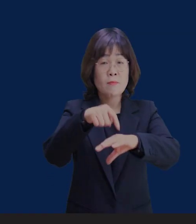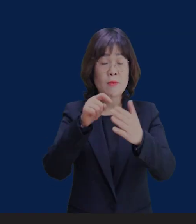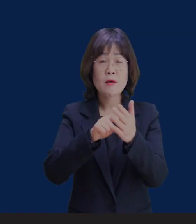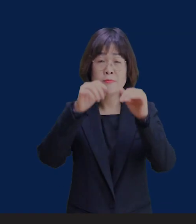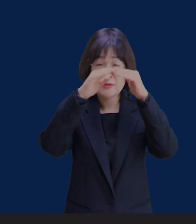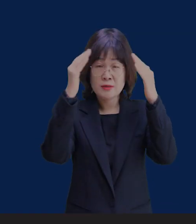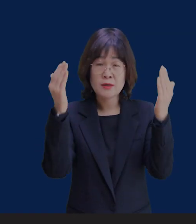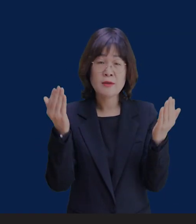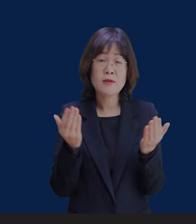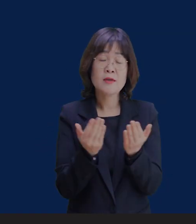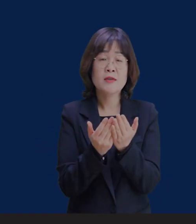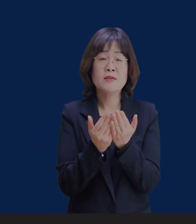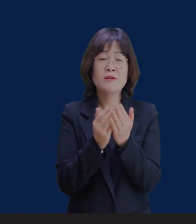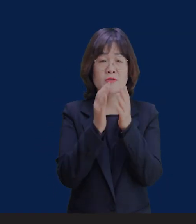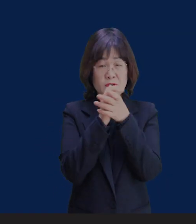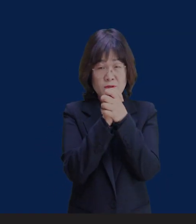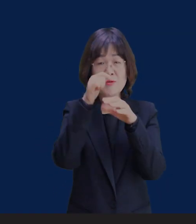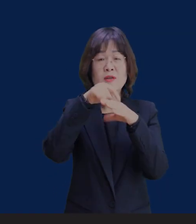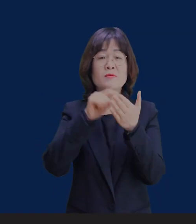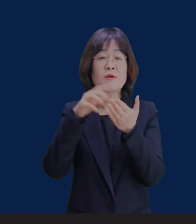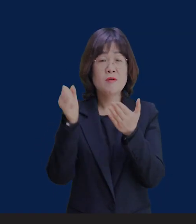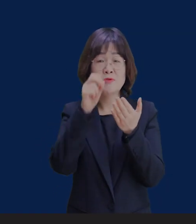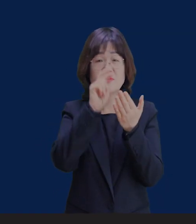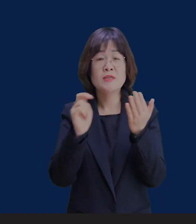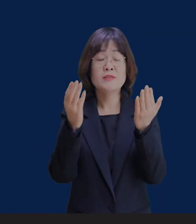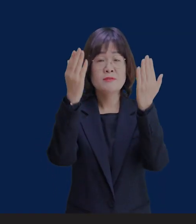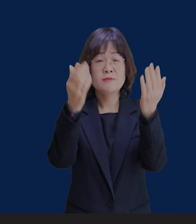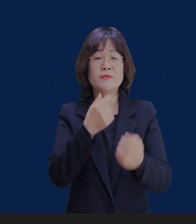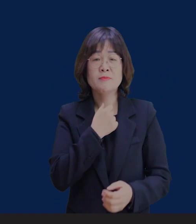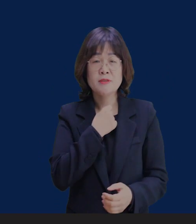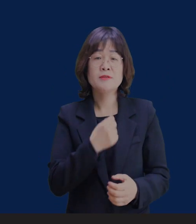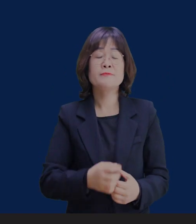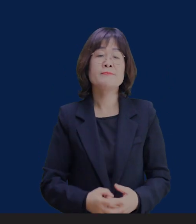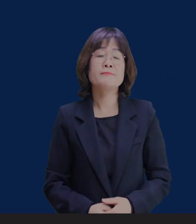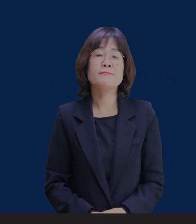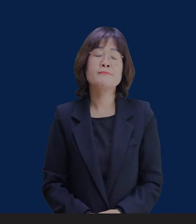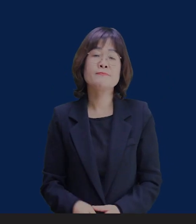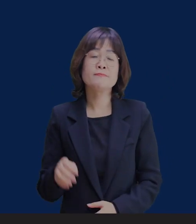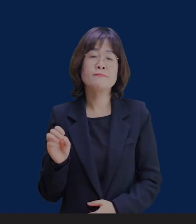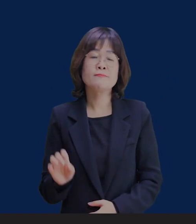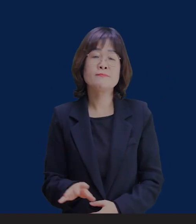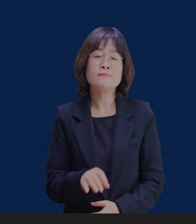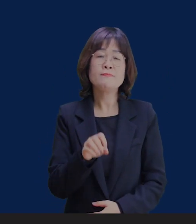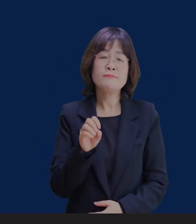하나님 앞에 온전한 마음을 다하여서 우리 함께 찬양함으로 주님 앞에 예배드리겠습니다.